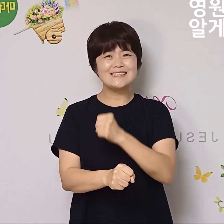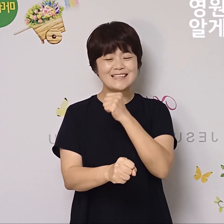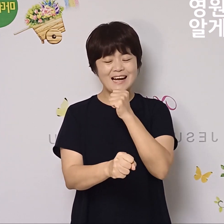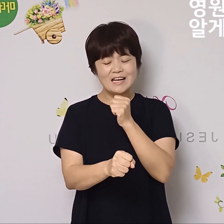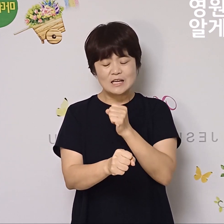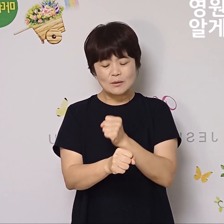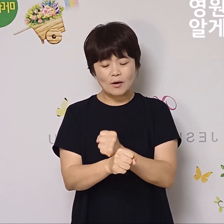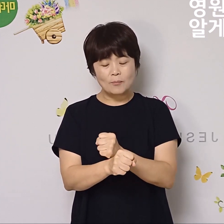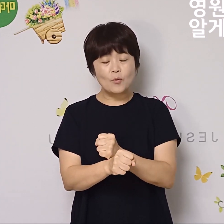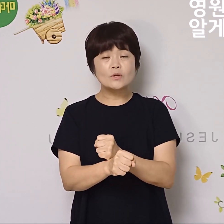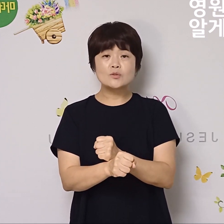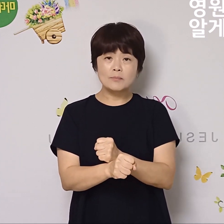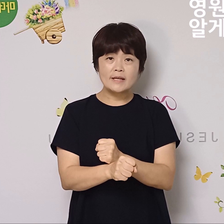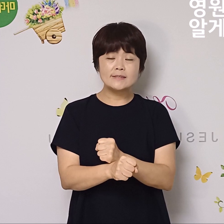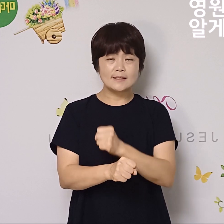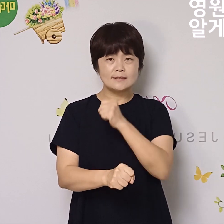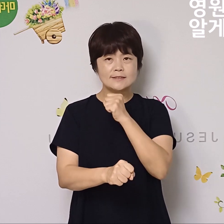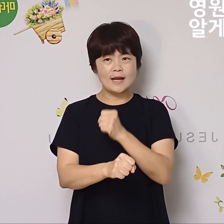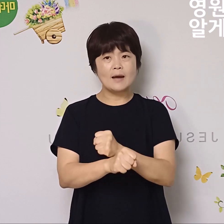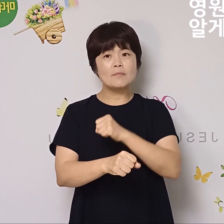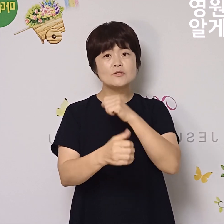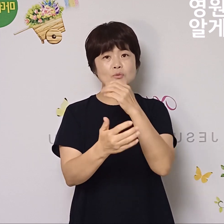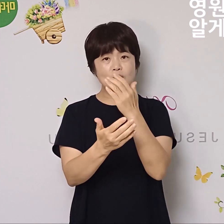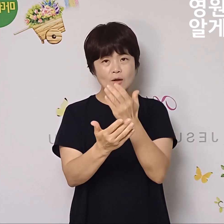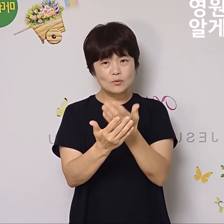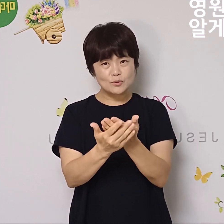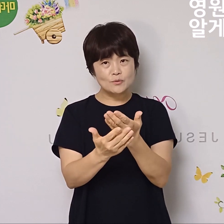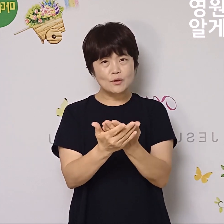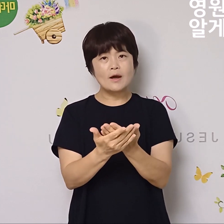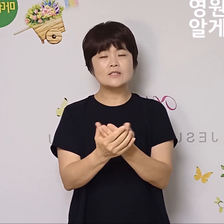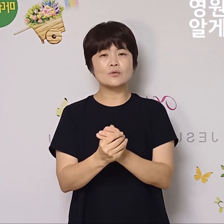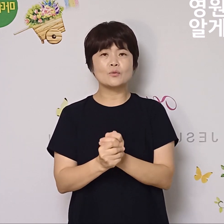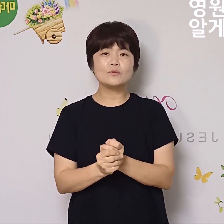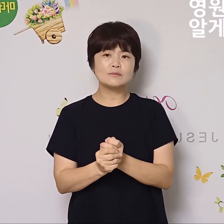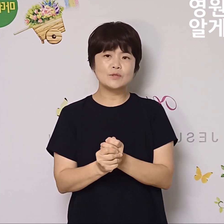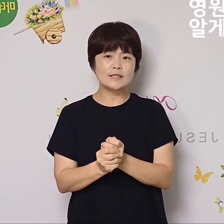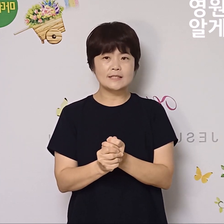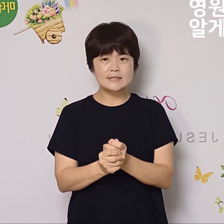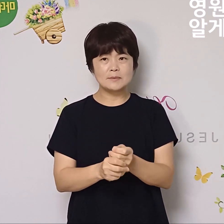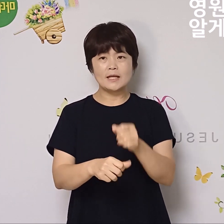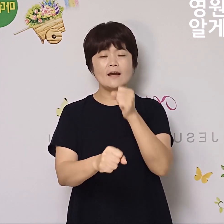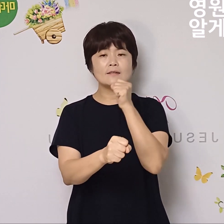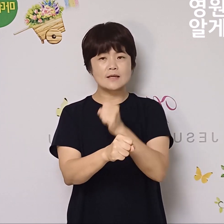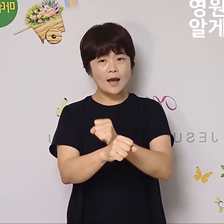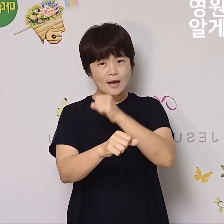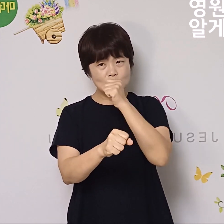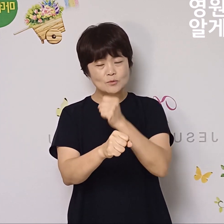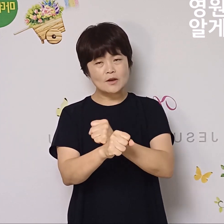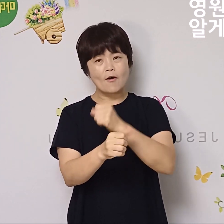빠르시니까 곡이 좀 빠를 때는 그냥 한 번 정도 하고 소서 하셔도 무관하겠습니다. 그래서 하소서.